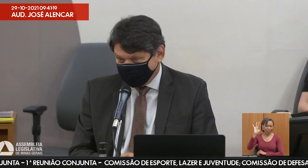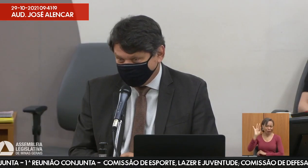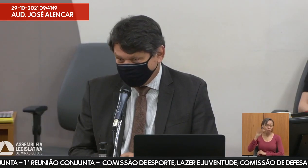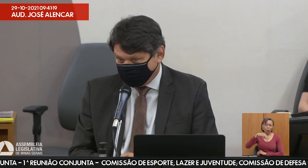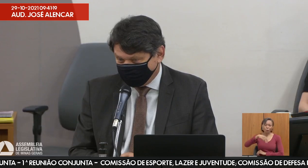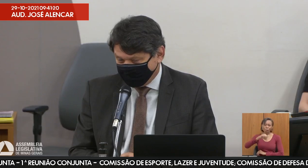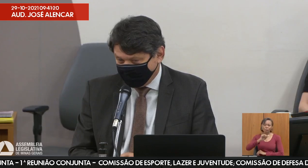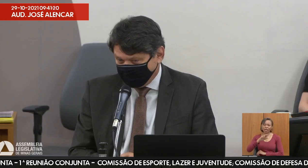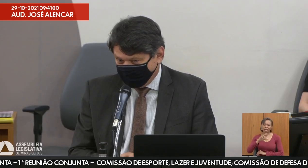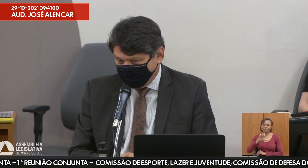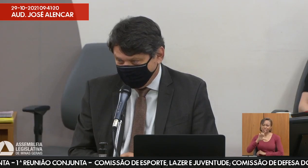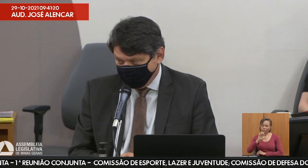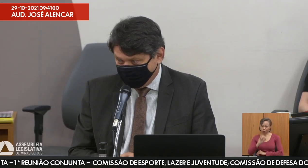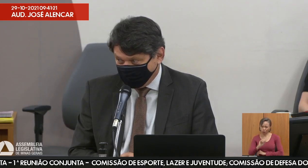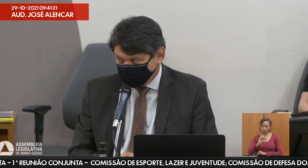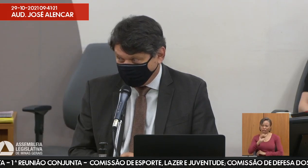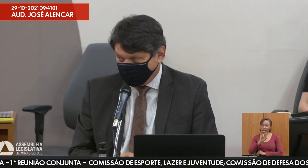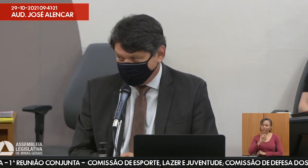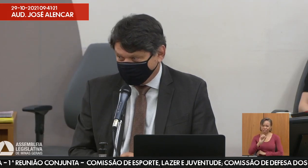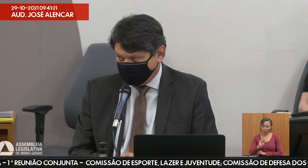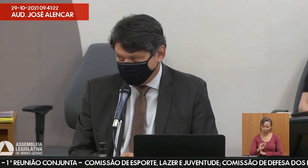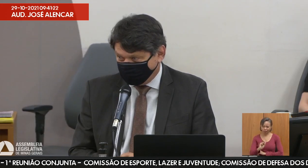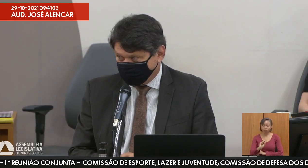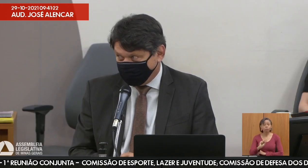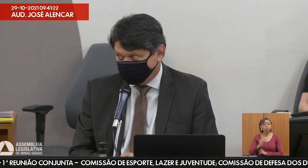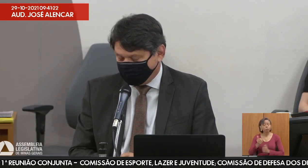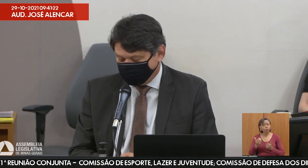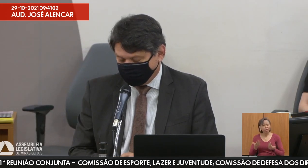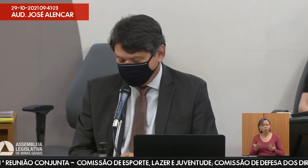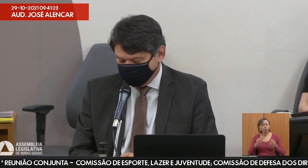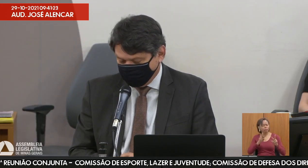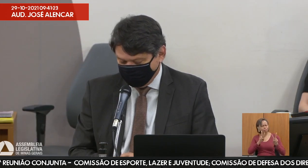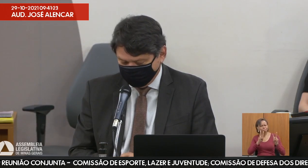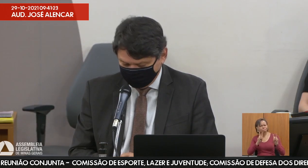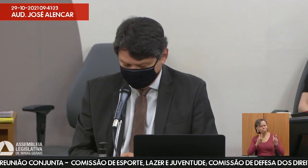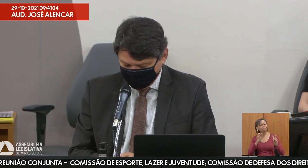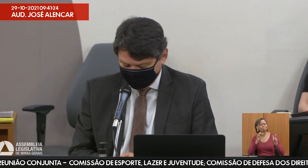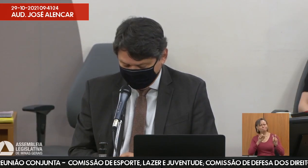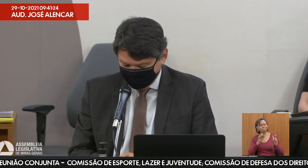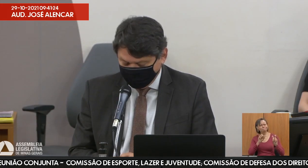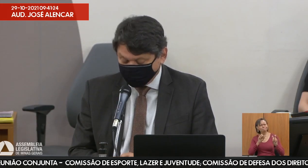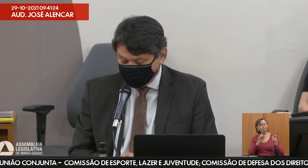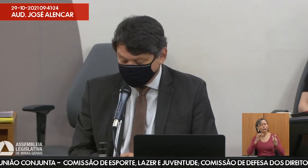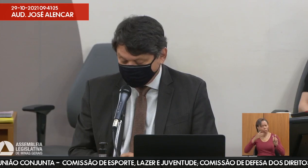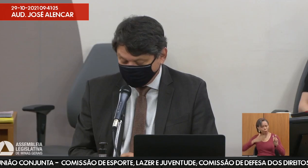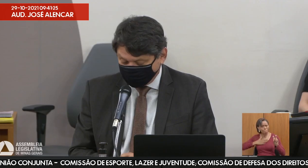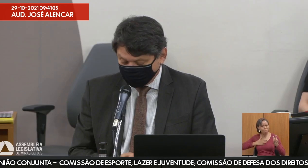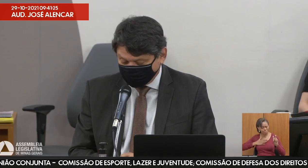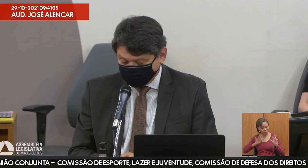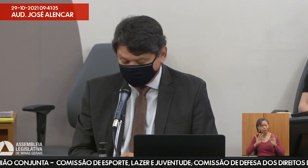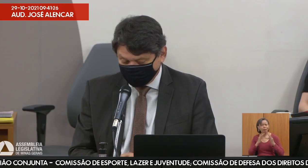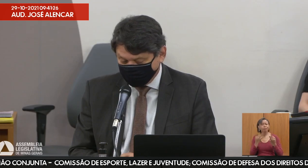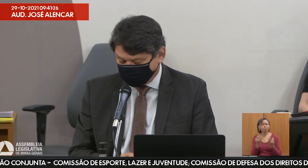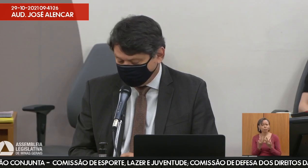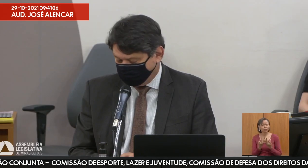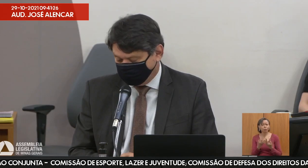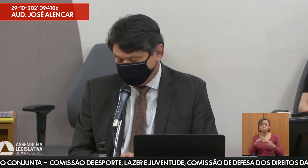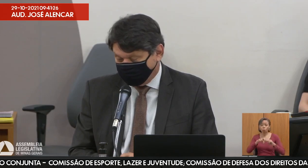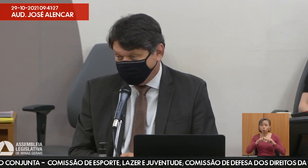causa, ela é muito próxima do seio da nossa família. E é por isso que nós lutamos muito na